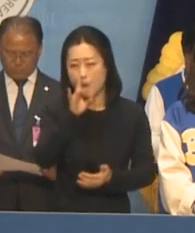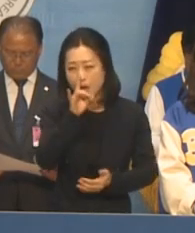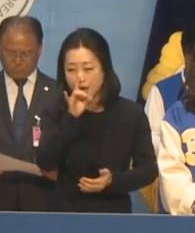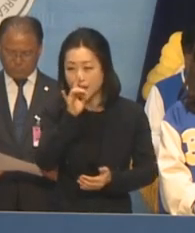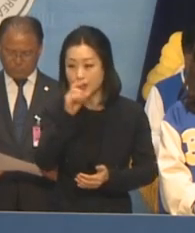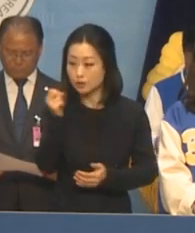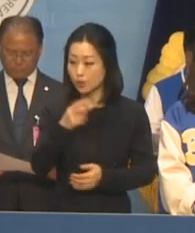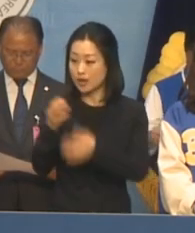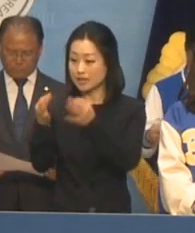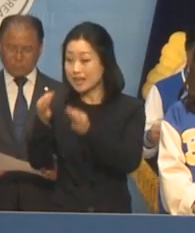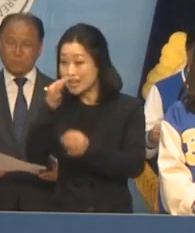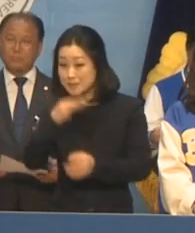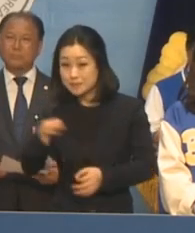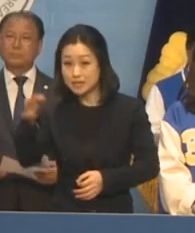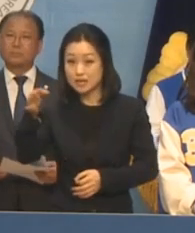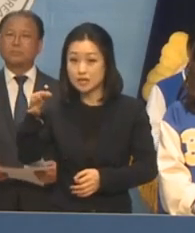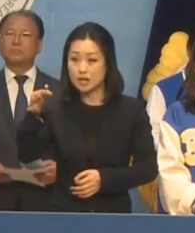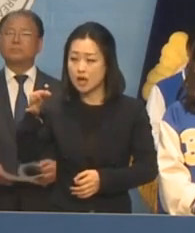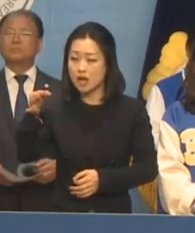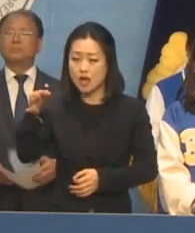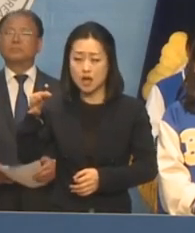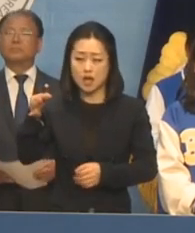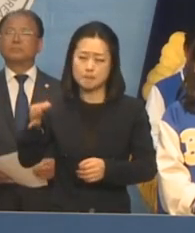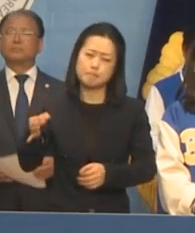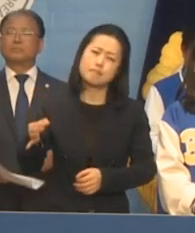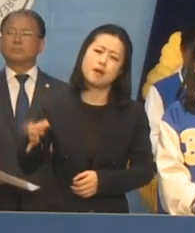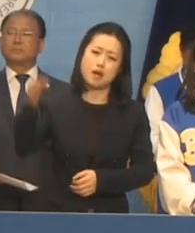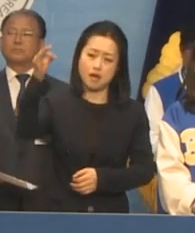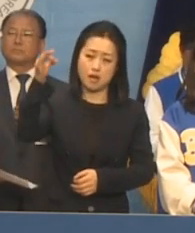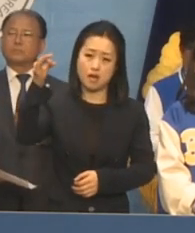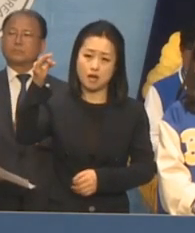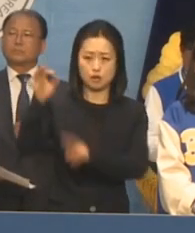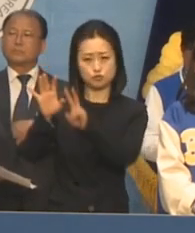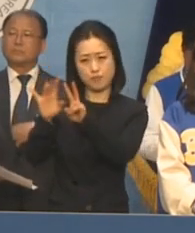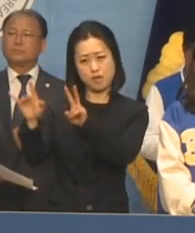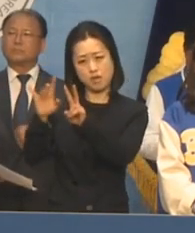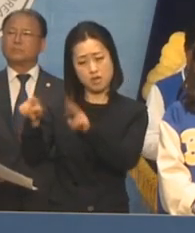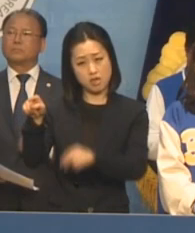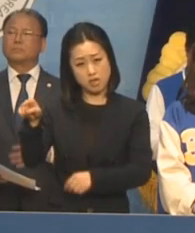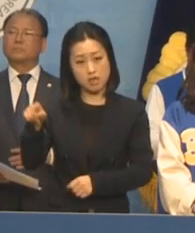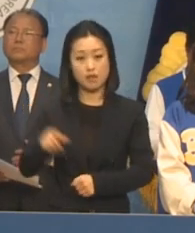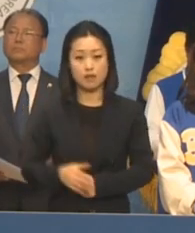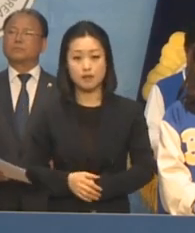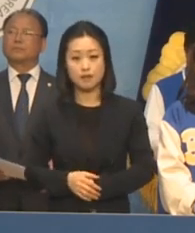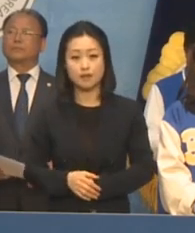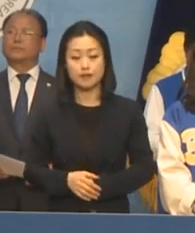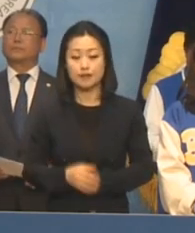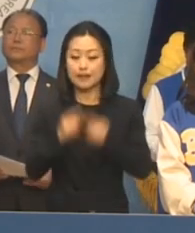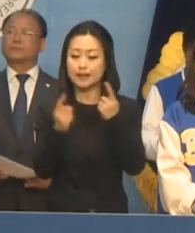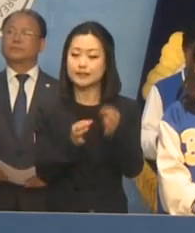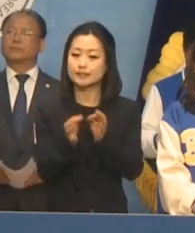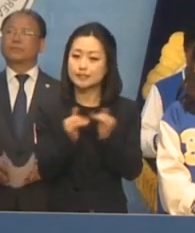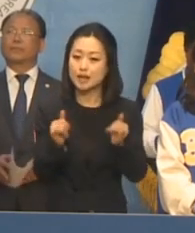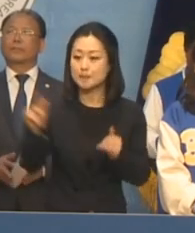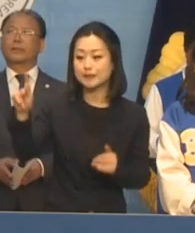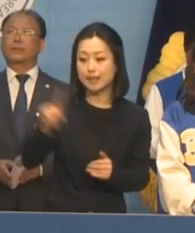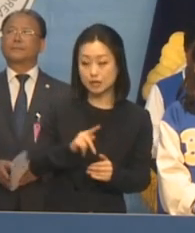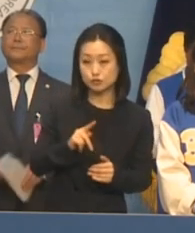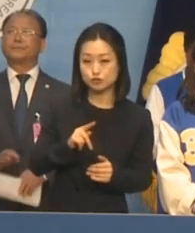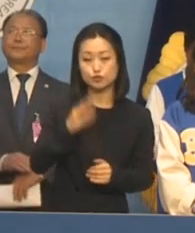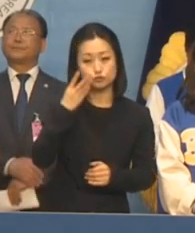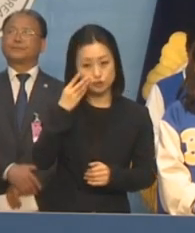시중은행 금리는 정책자금 대비 대출 금리가 두 배에 가깝습니다 소상공인의 대출 장력을